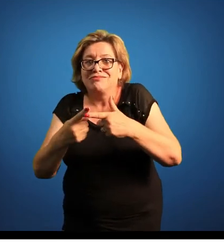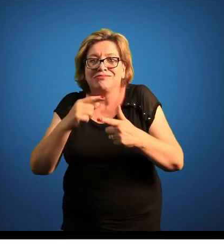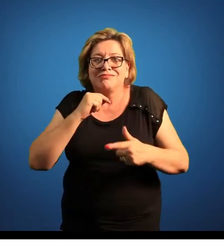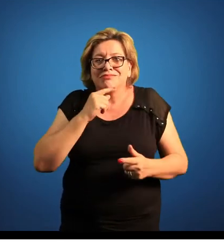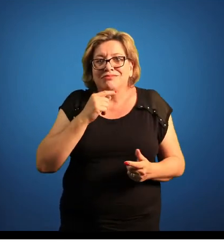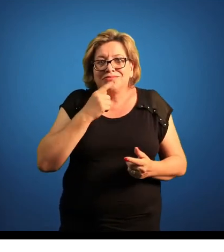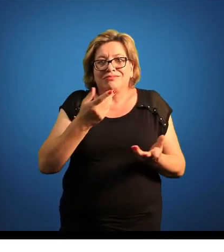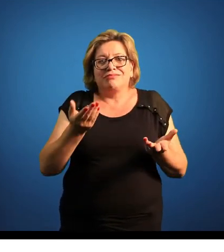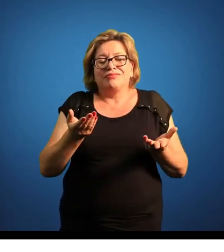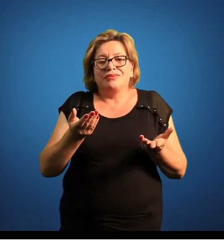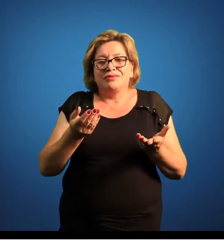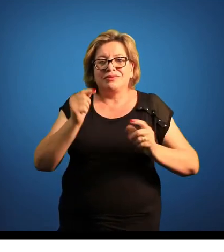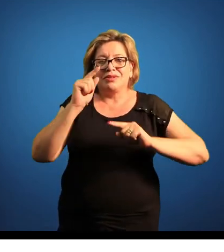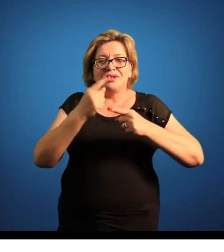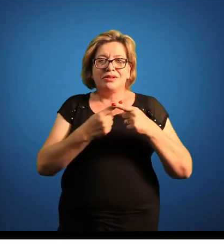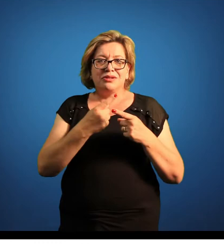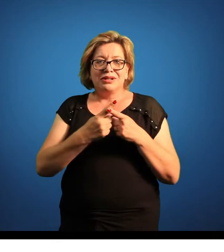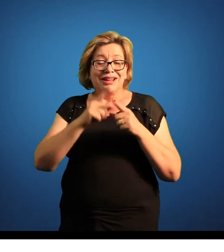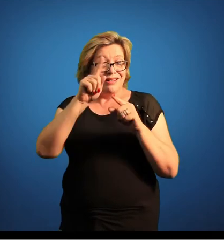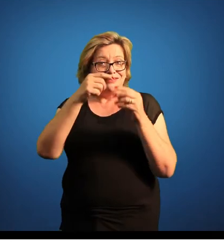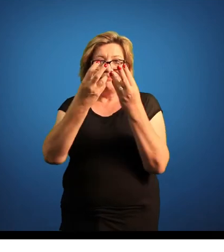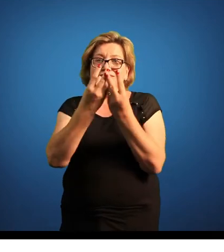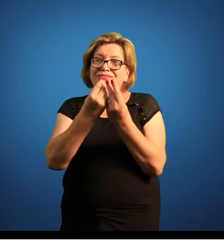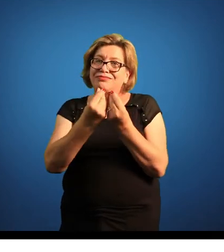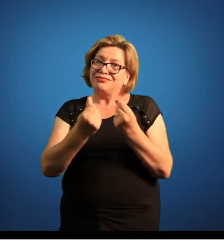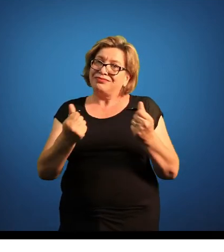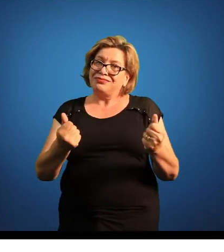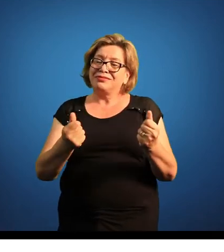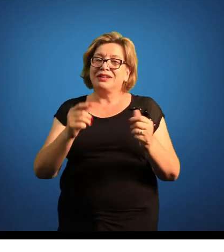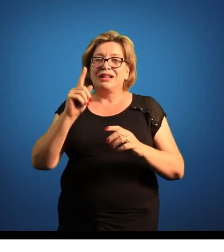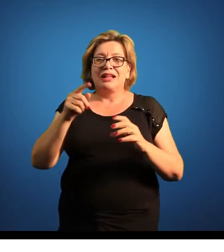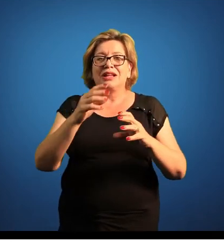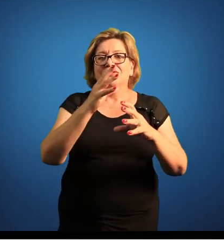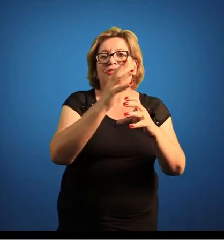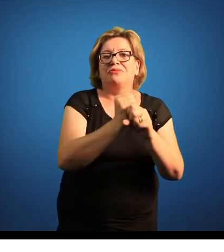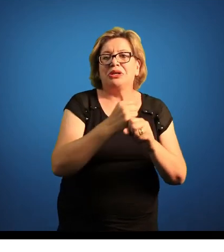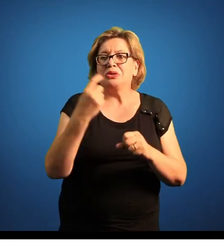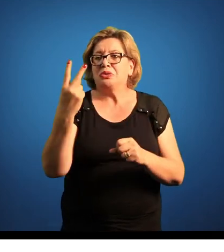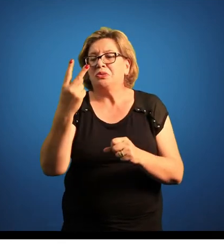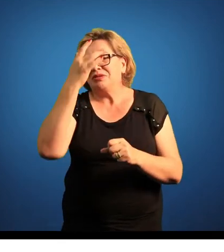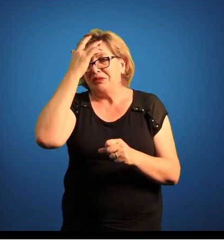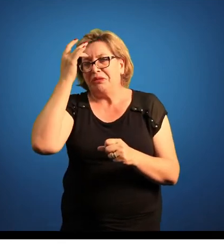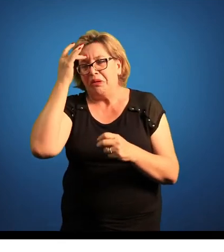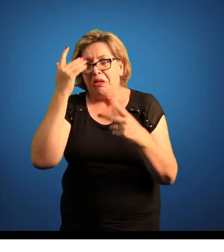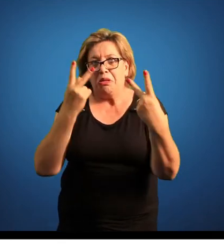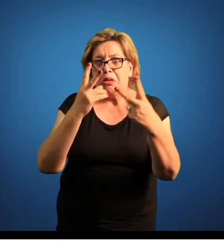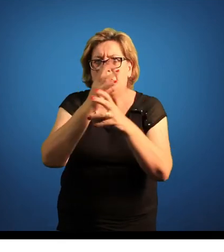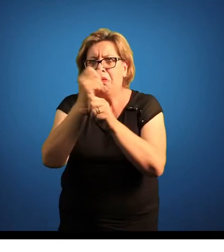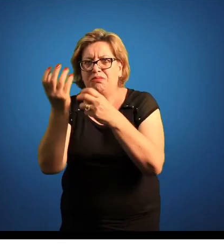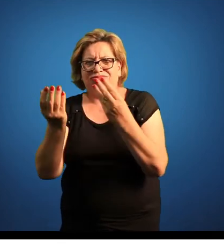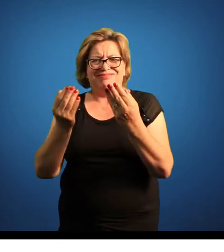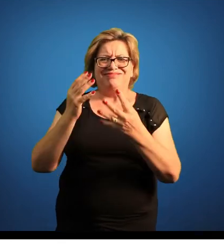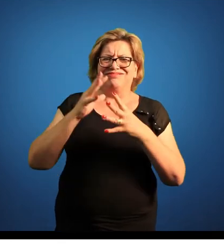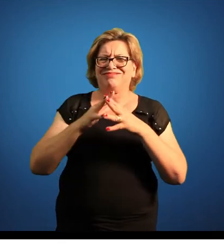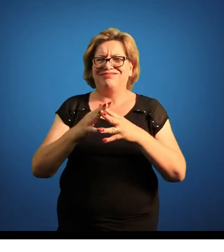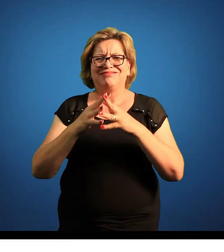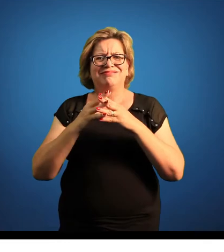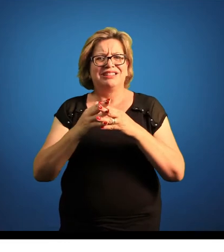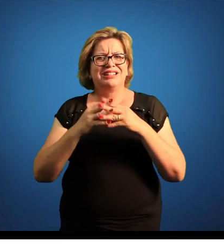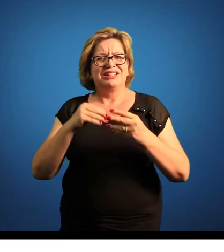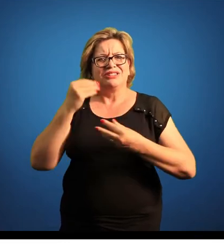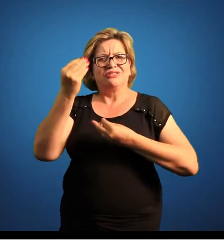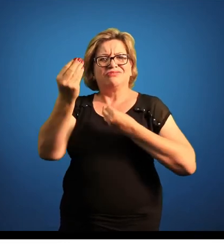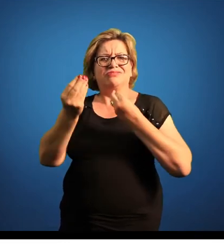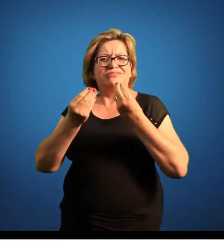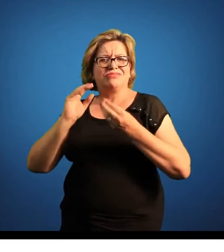valores. Não dá, porque a minha variável é qualitativa. Não adianta eu querer somar, olha lá, dois destros, mais um ambidestro, mais isso, mais aquilo. O que, que vai surgir?